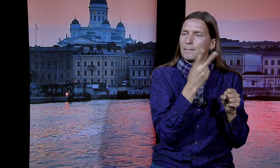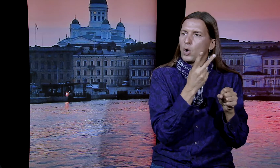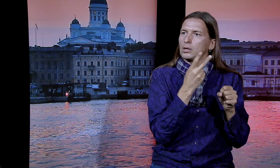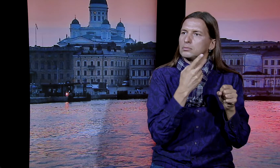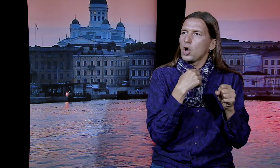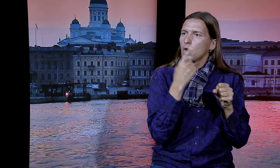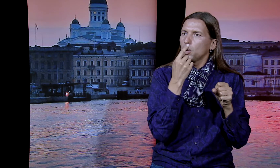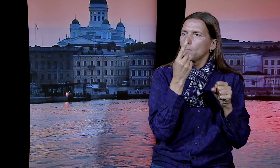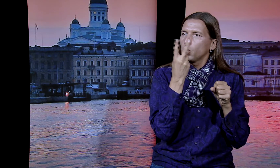päälle.